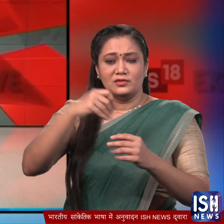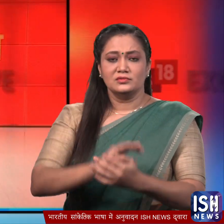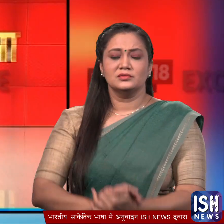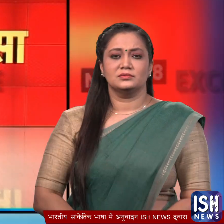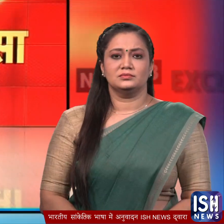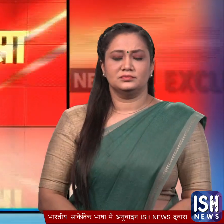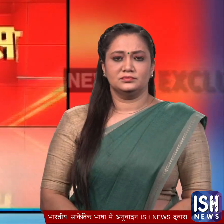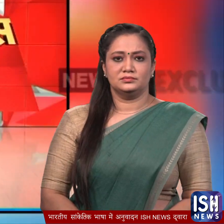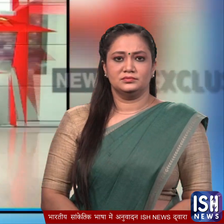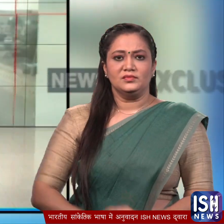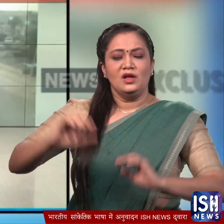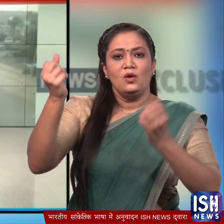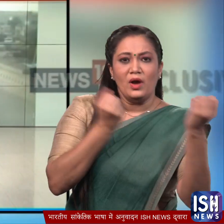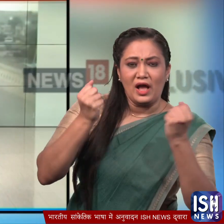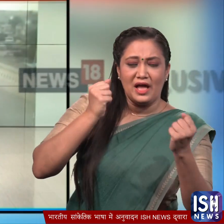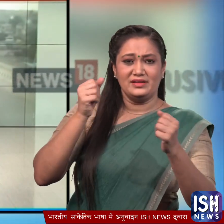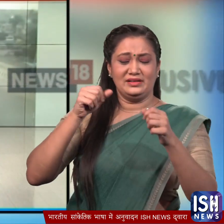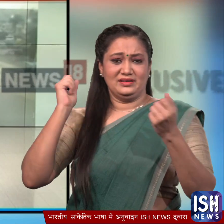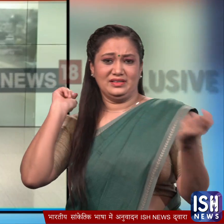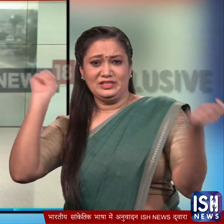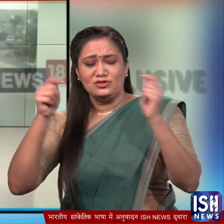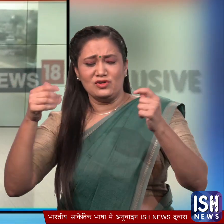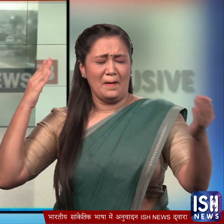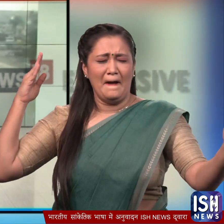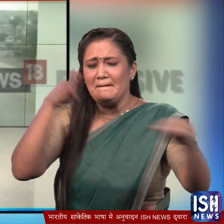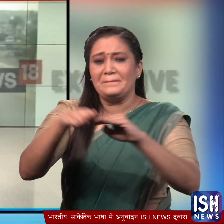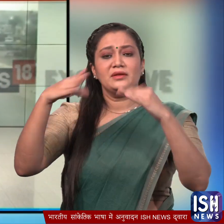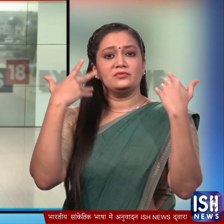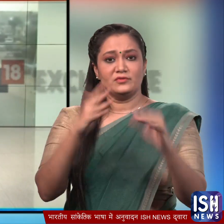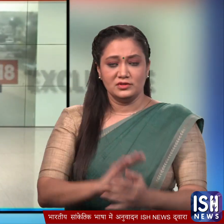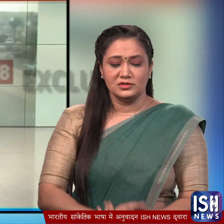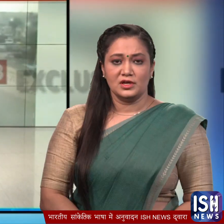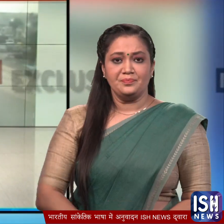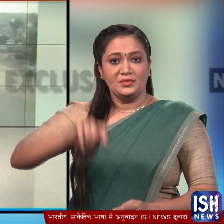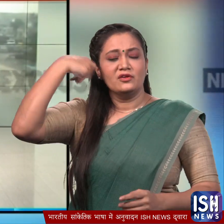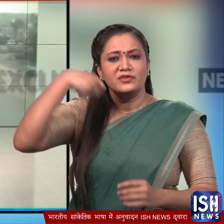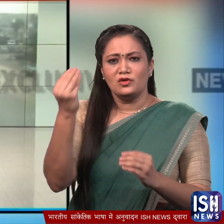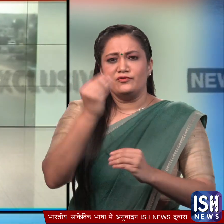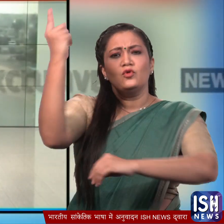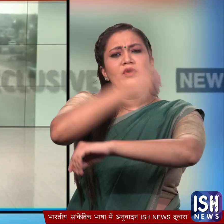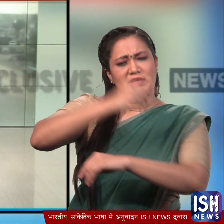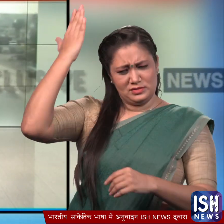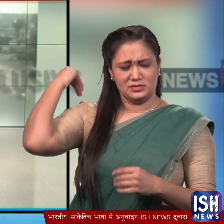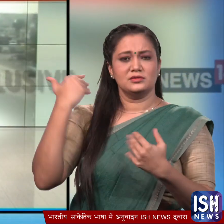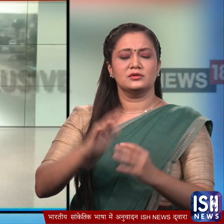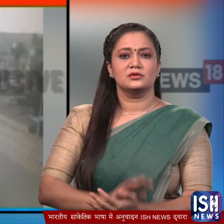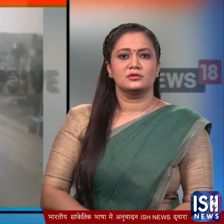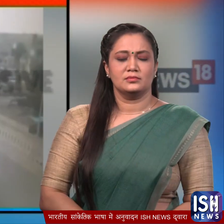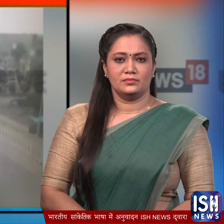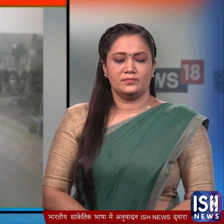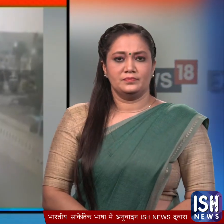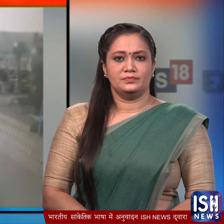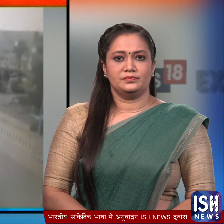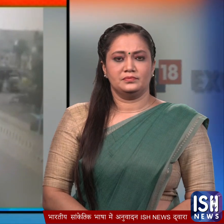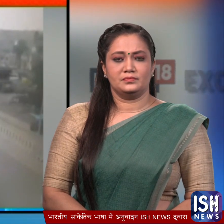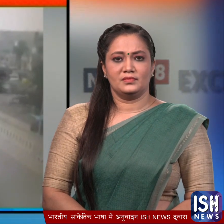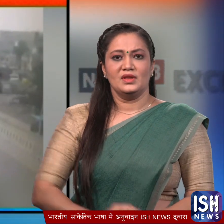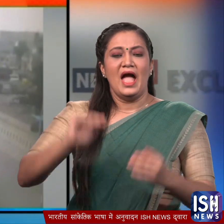लाएगी, जहां वो सुबह 10:30 बजे से शाम 5 बजे तक प्रदर्शन कर सकेंगे। इसके बाद वो दोबारा जहां से आए थे वहीं लौट